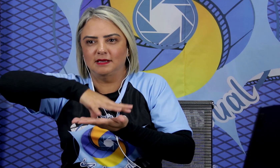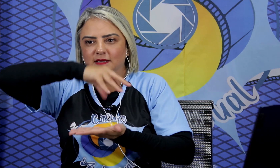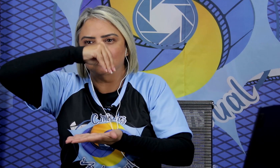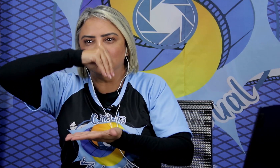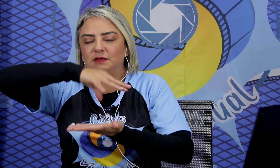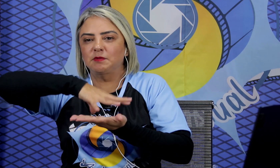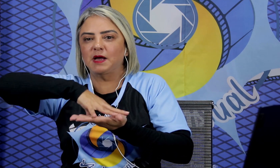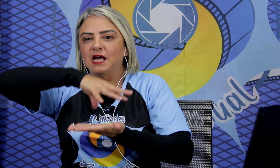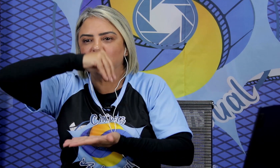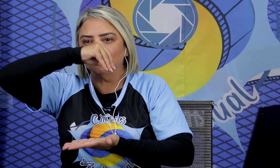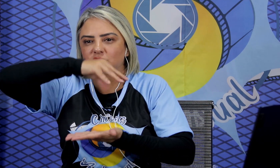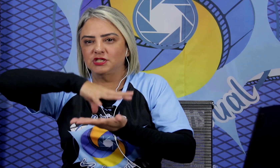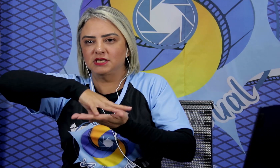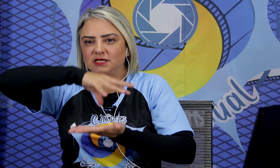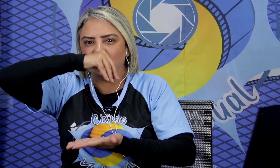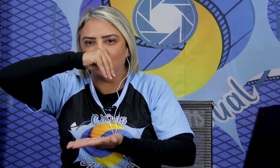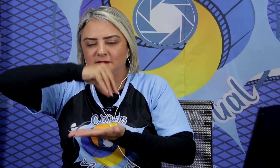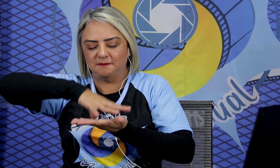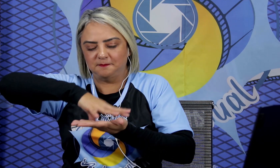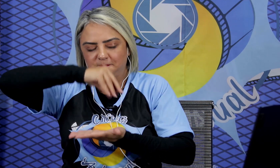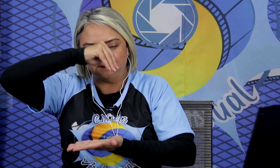Isso aqui também para radiologia, tá?